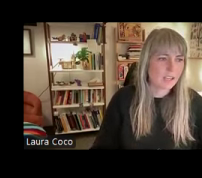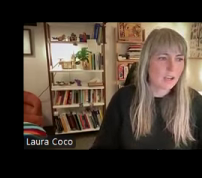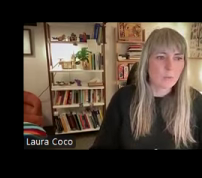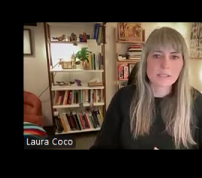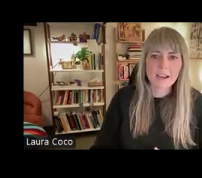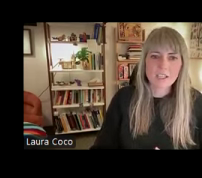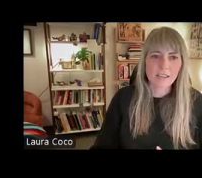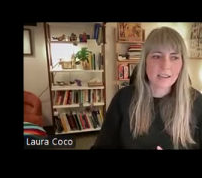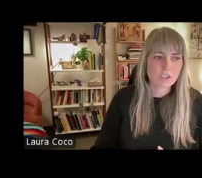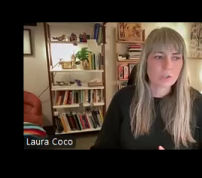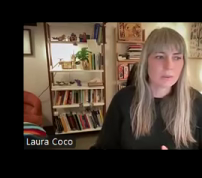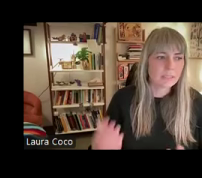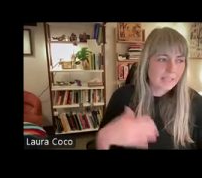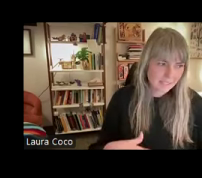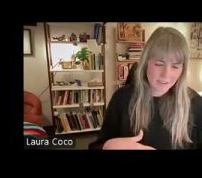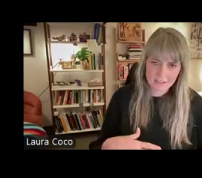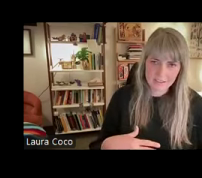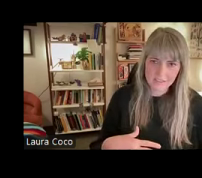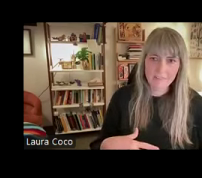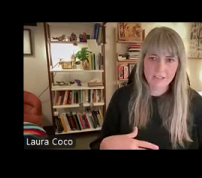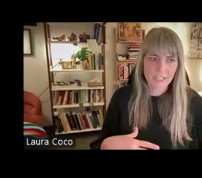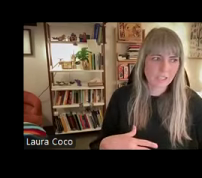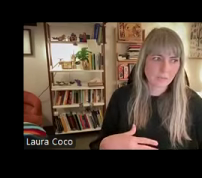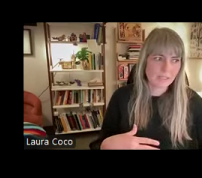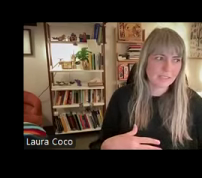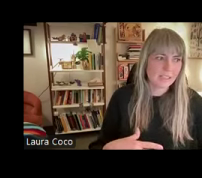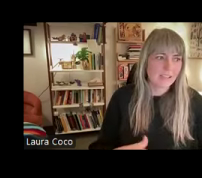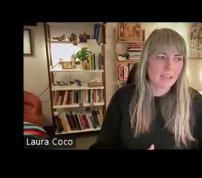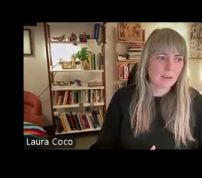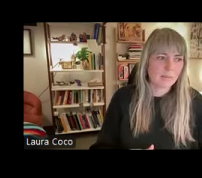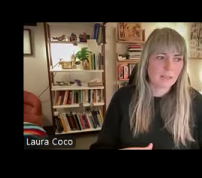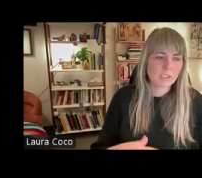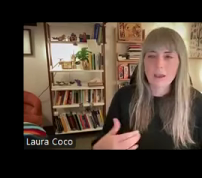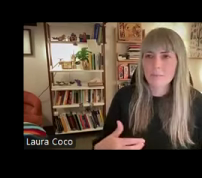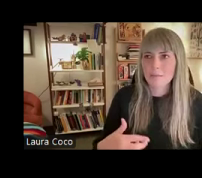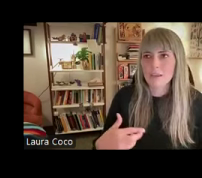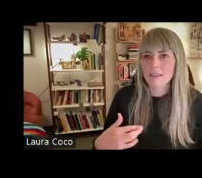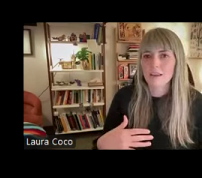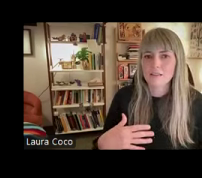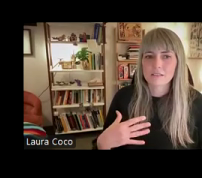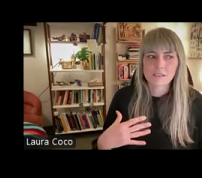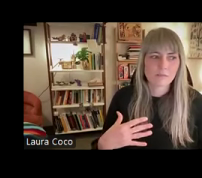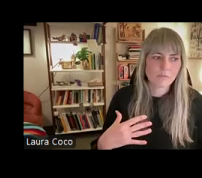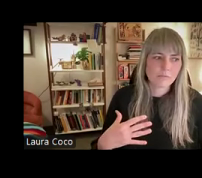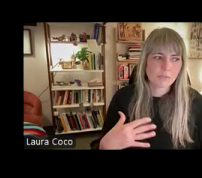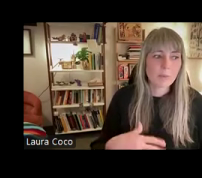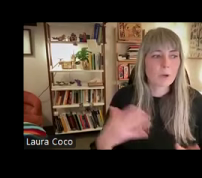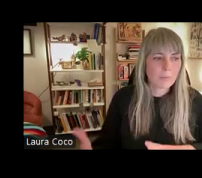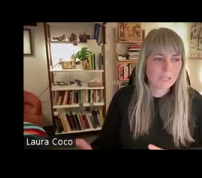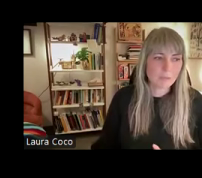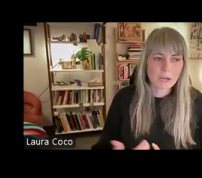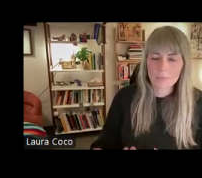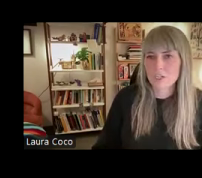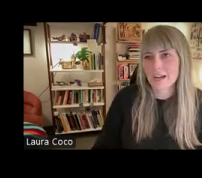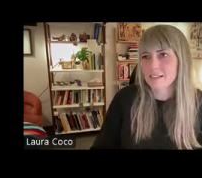maquinaria como tractores o máquinas para empacar, lideró a menos pérdida auditiva después del ajuste. Entonces, esto